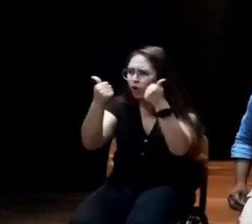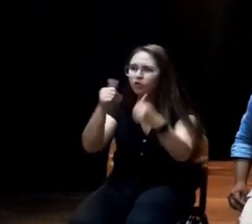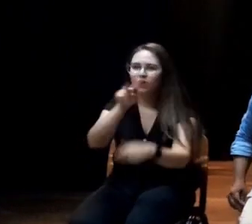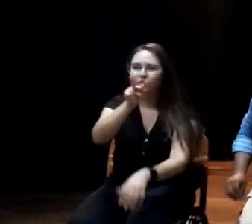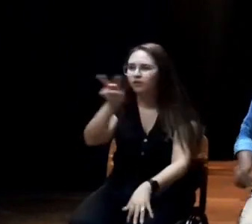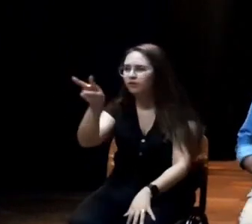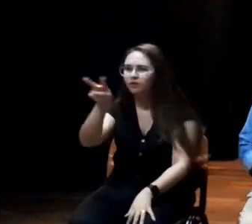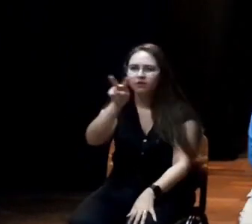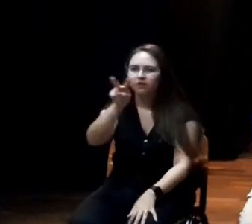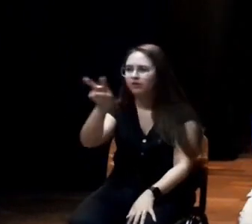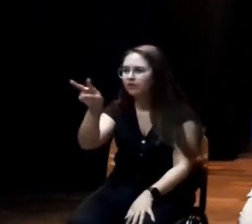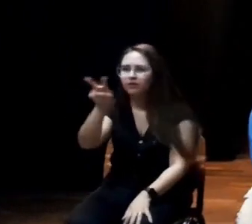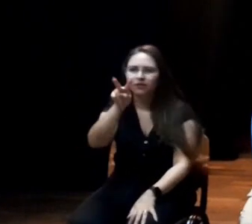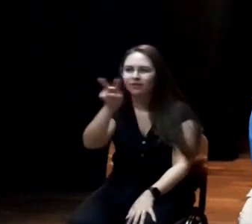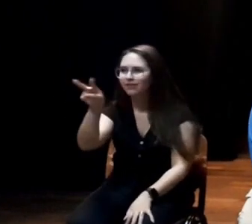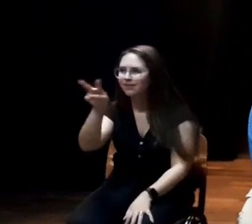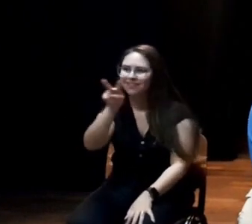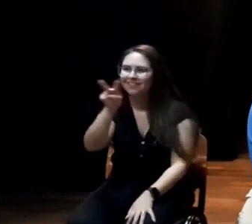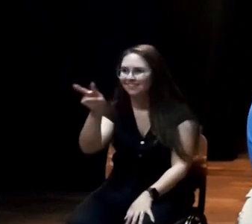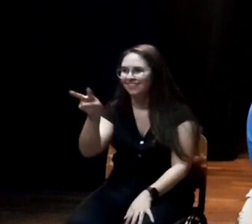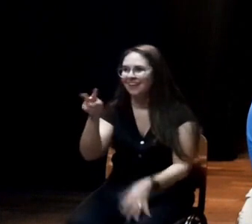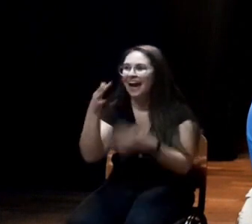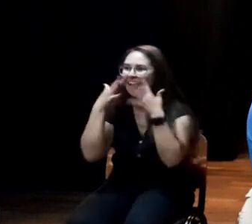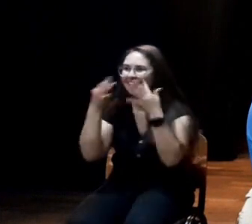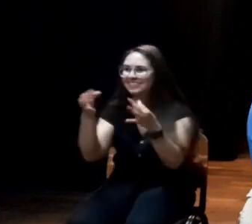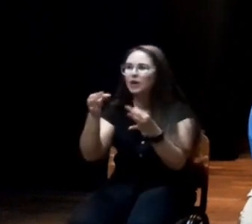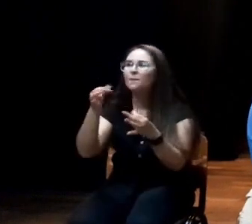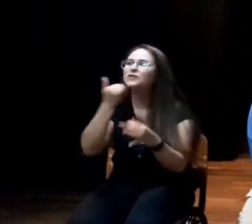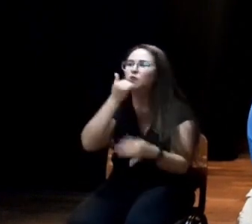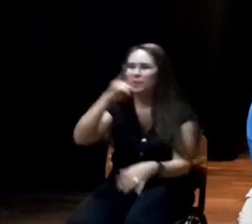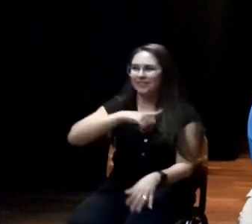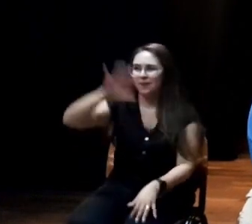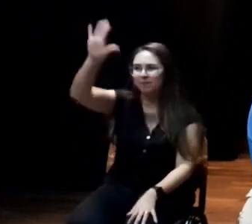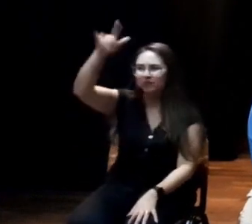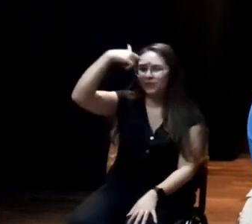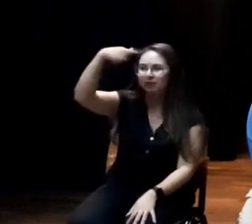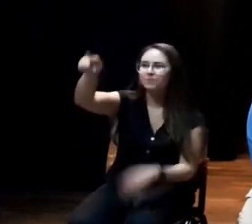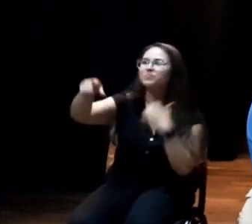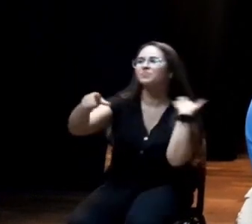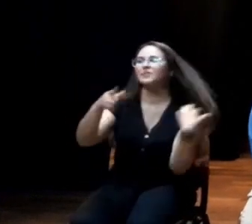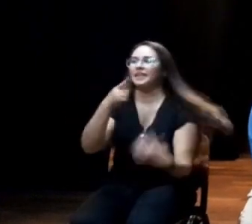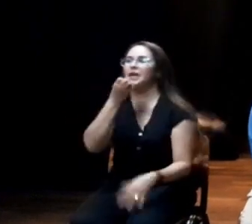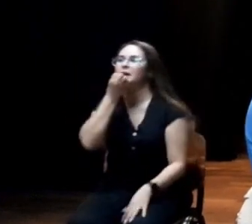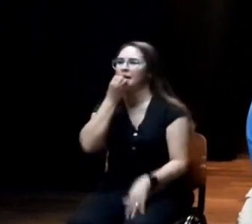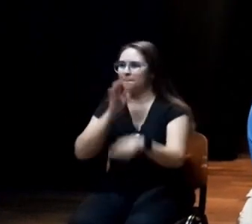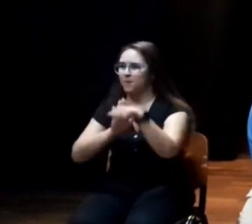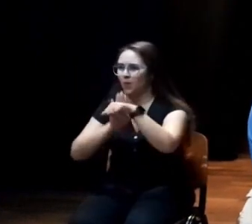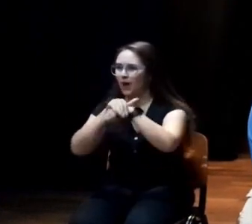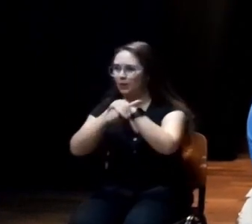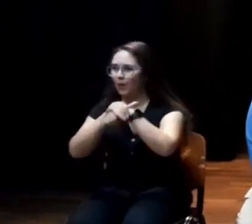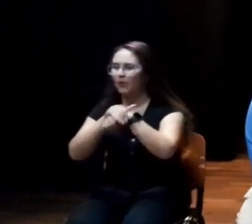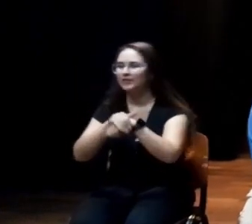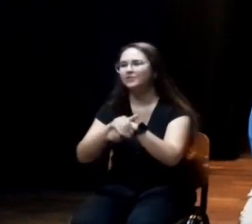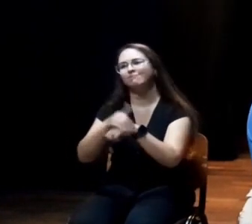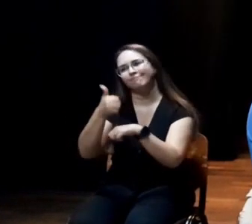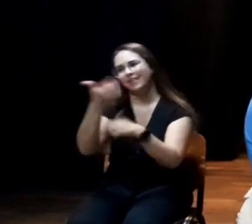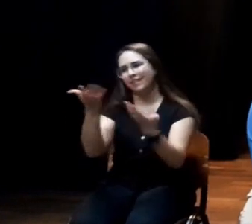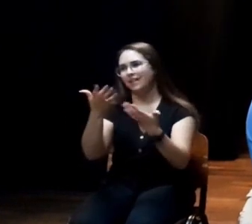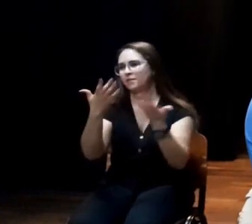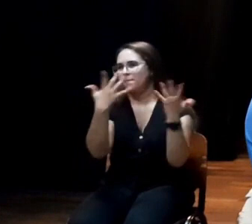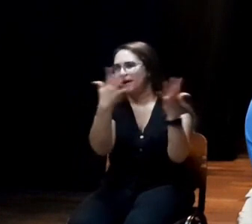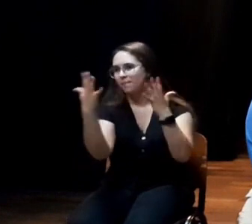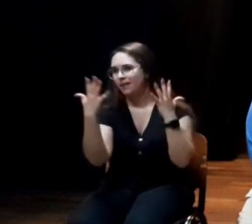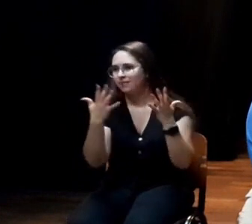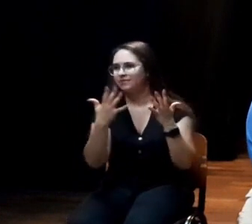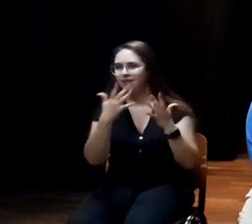fico transitando, né, para onde vai. Mas, desculpa, tem ali. Boa noite. Primeiro eu queria parabenizar a